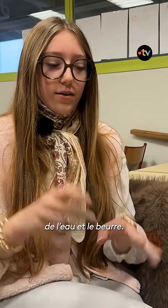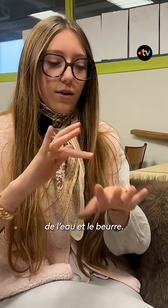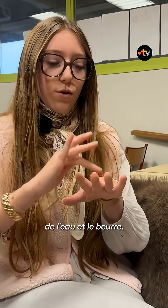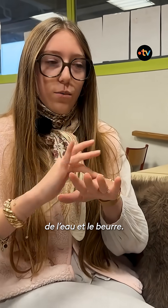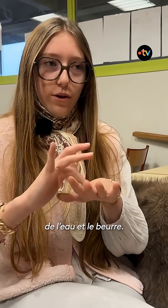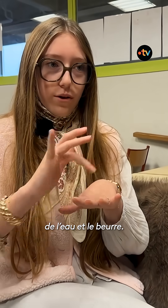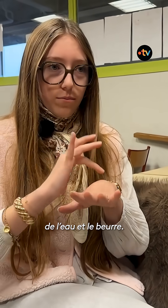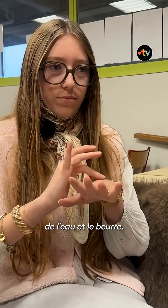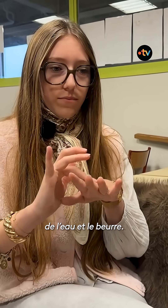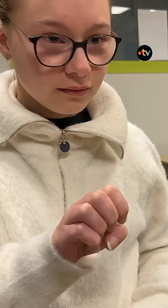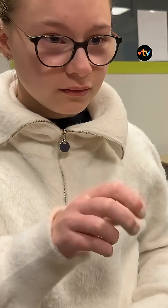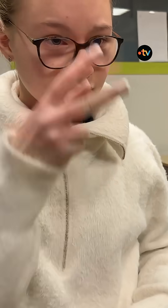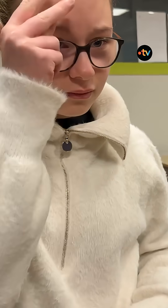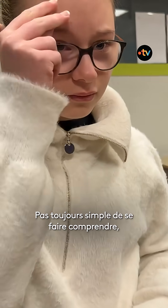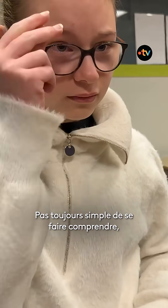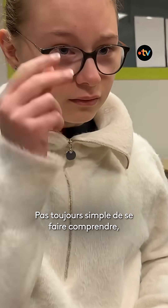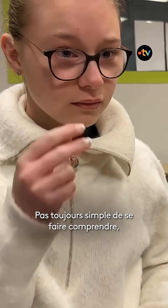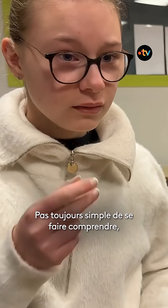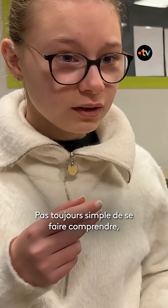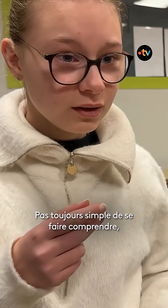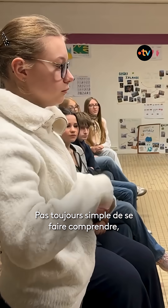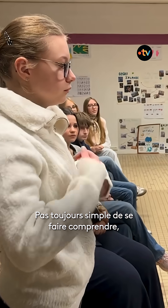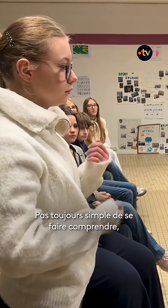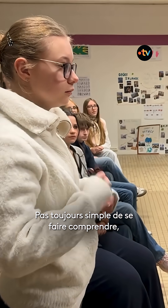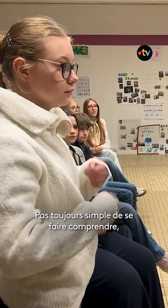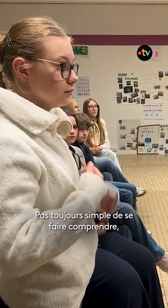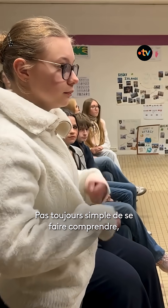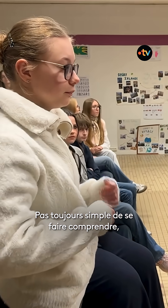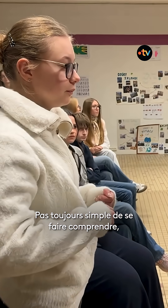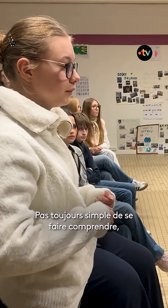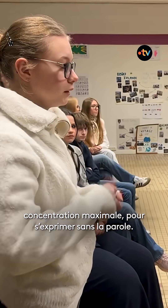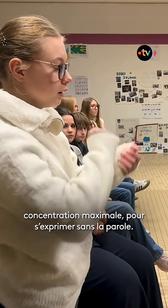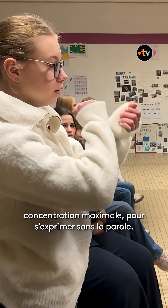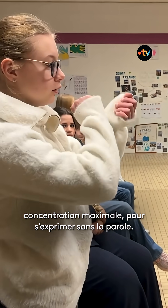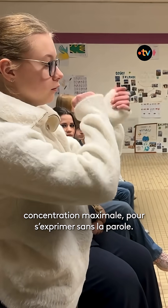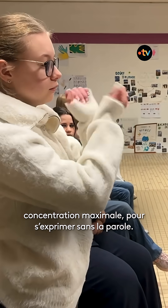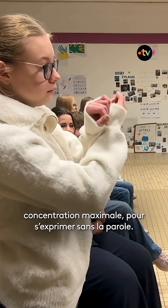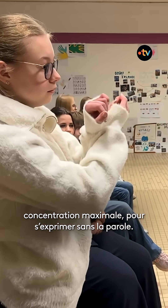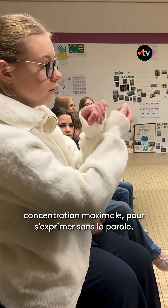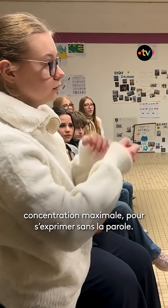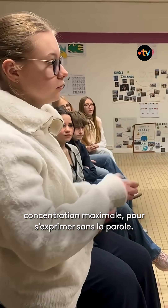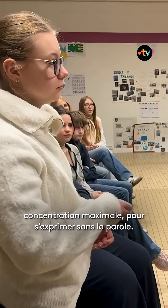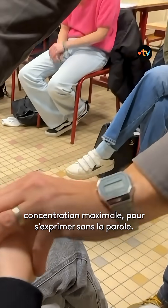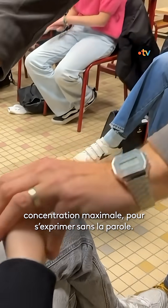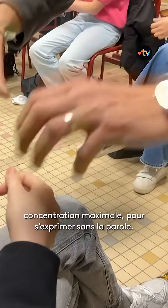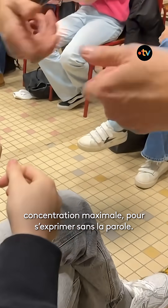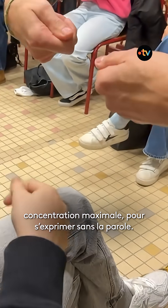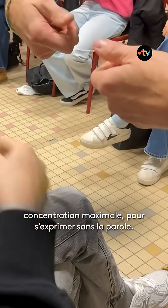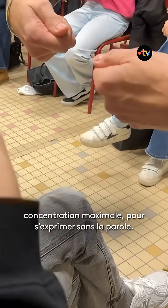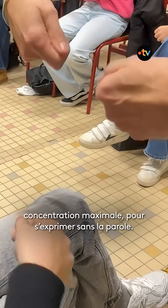le beurre. Pas toujours simple de se faire comprendre. Concentration maximale pour s'exprimer sans la parole. C'est